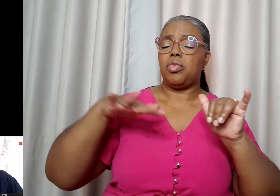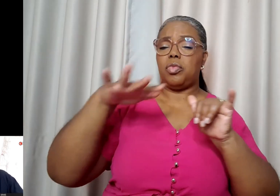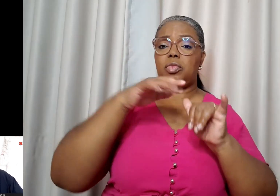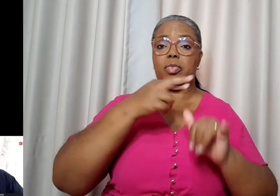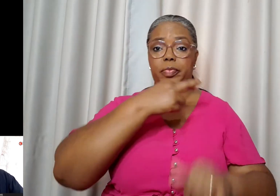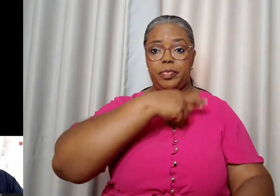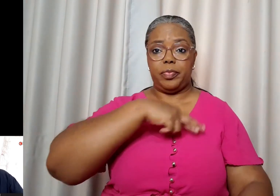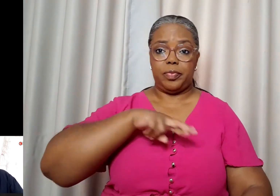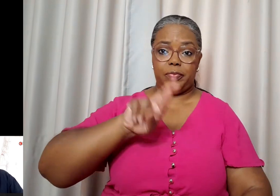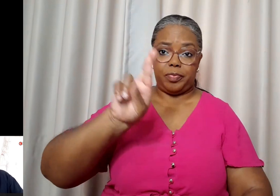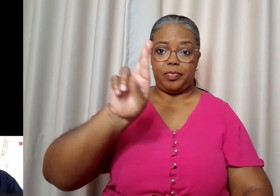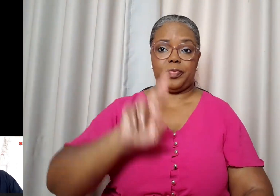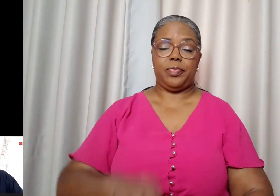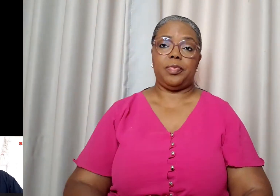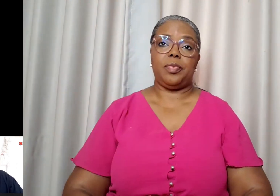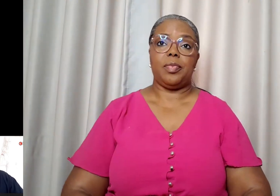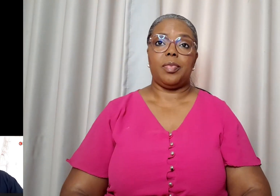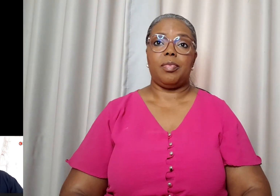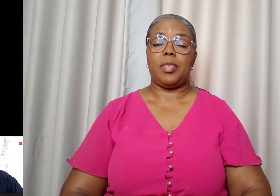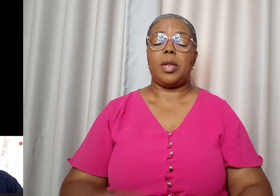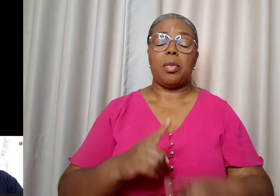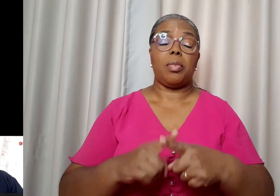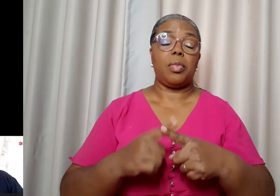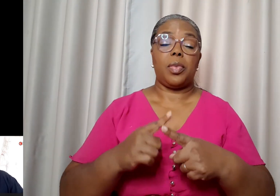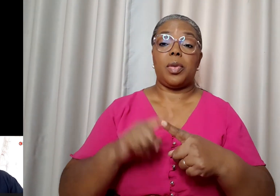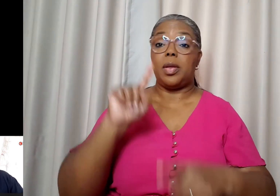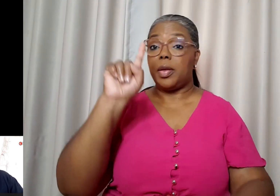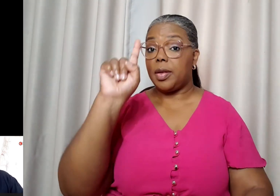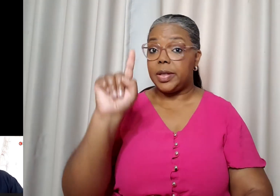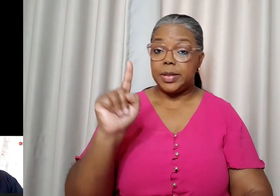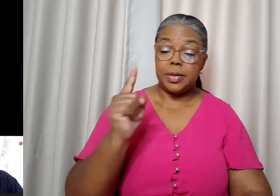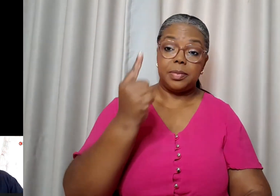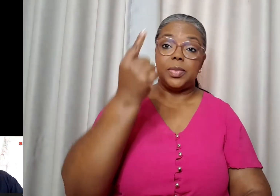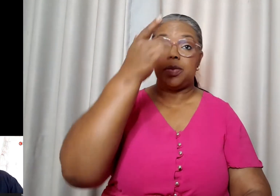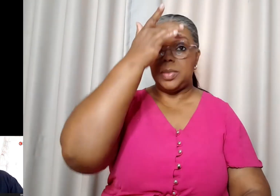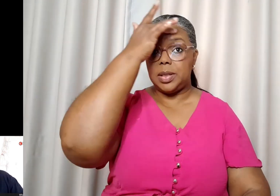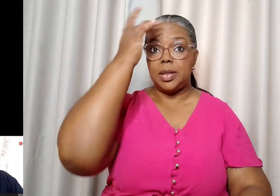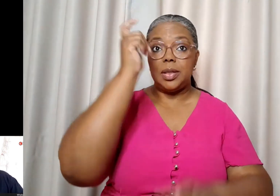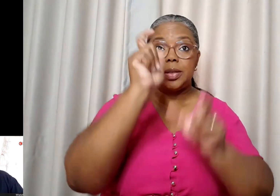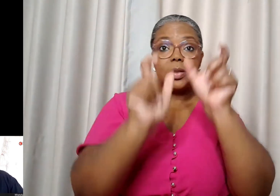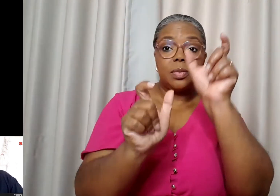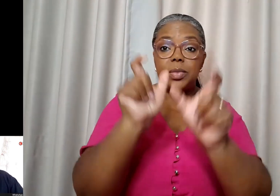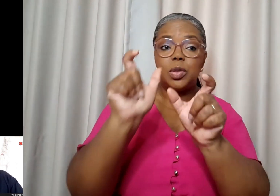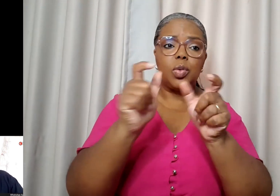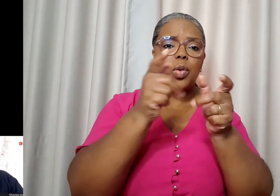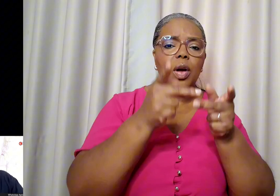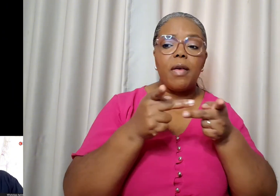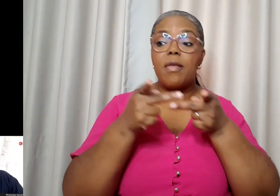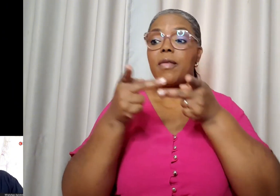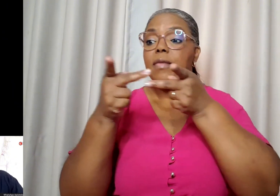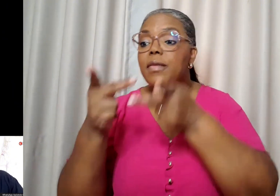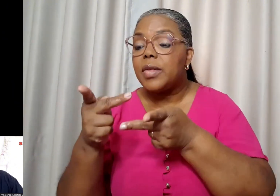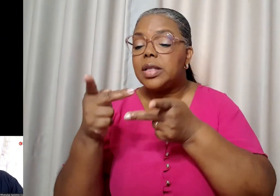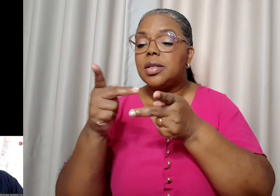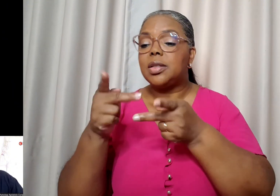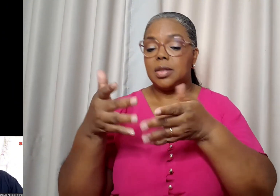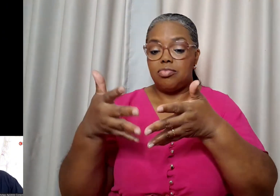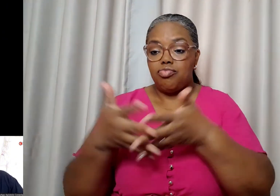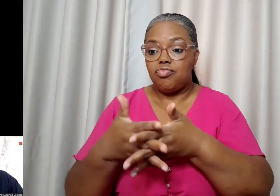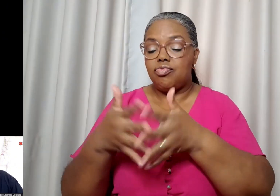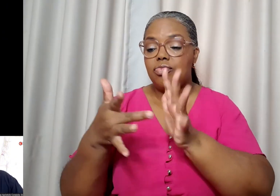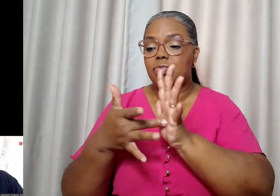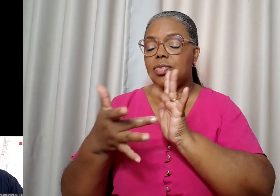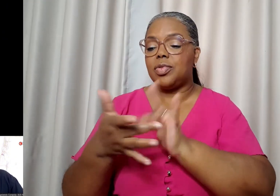Por que as primeiras pessoas que visitaram Jesus foram trabalhadores e